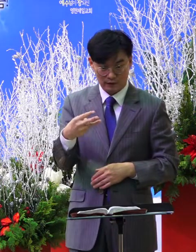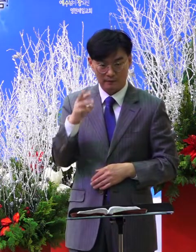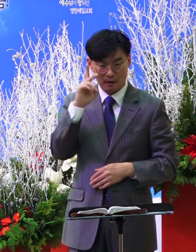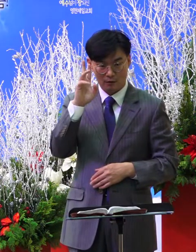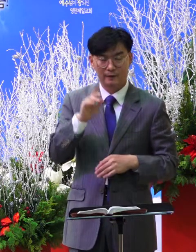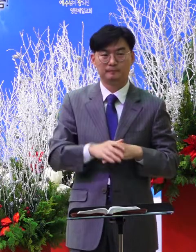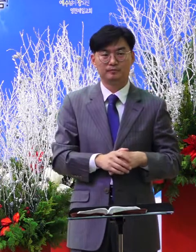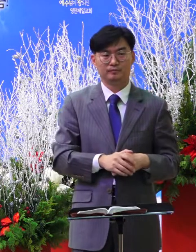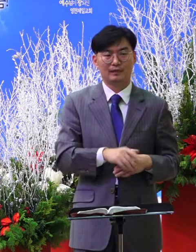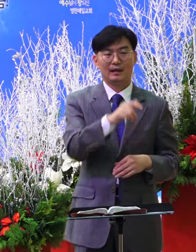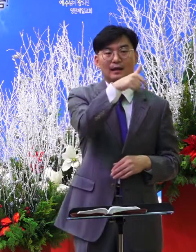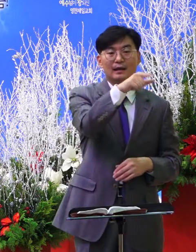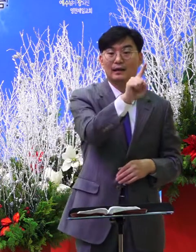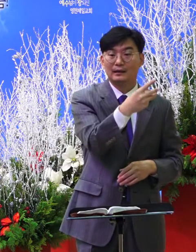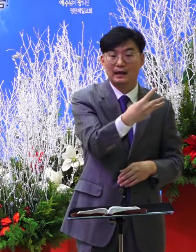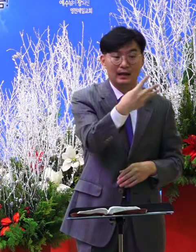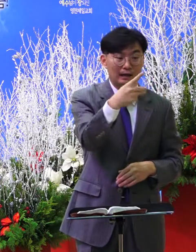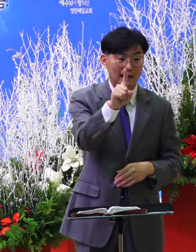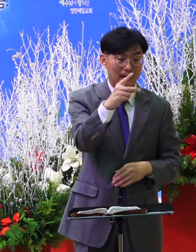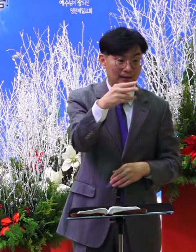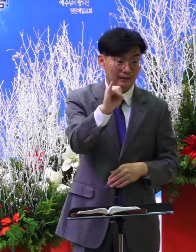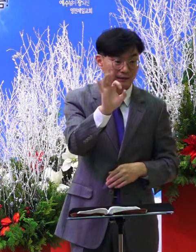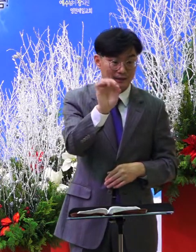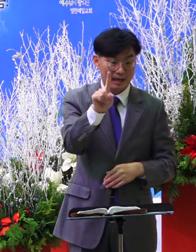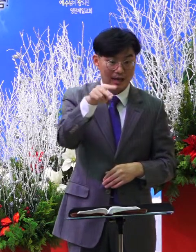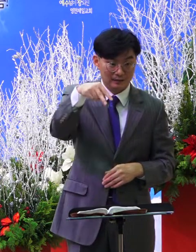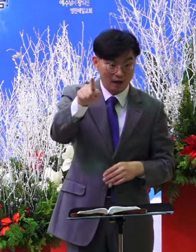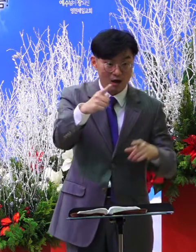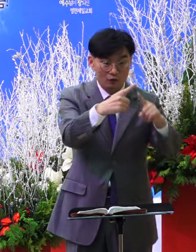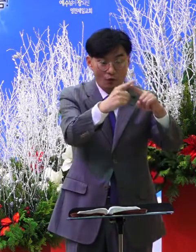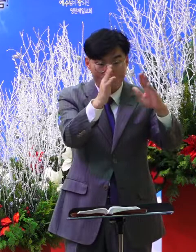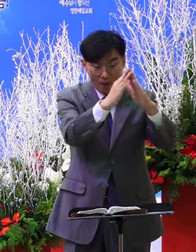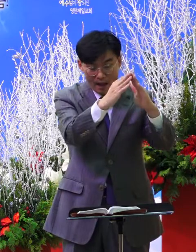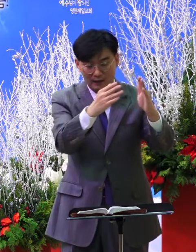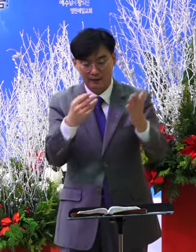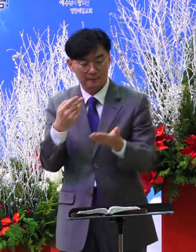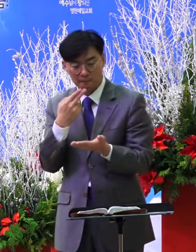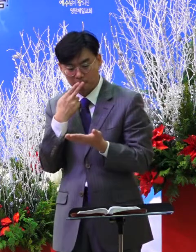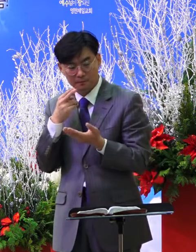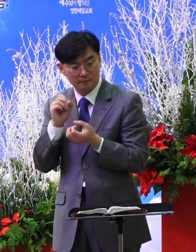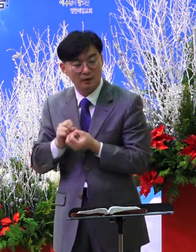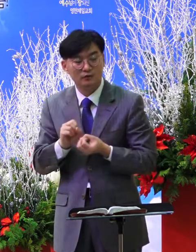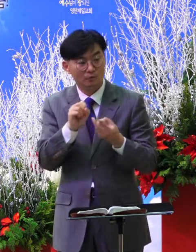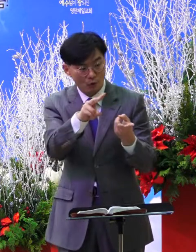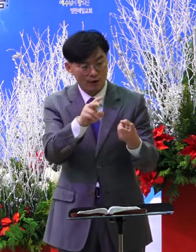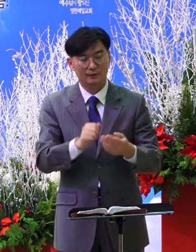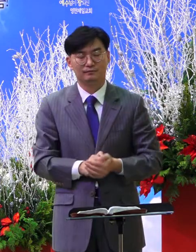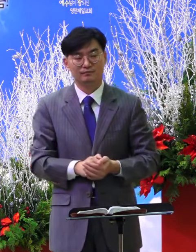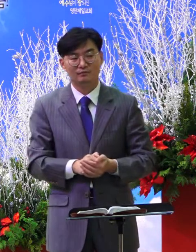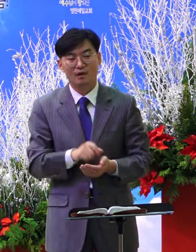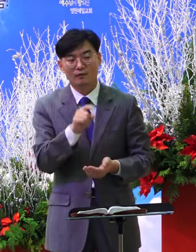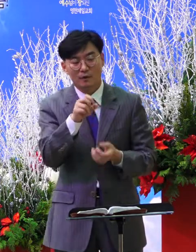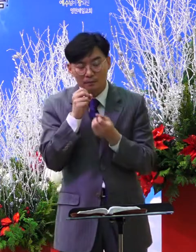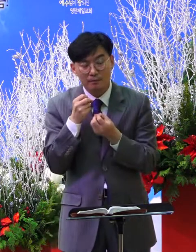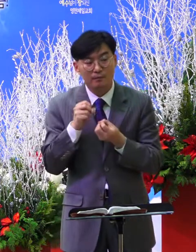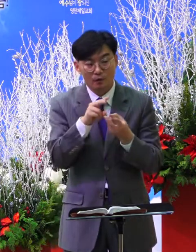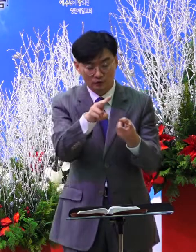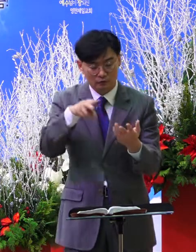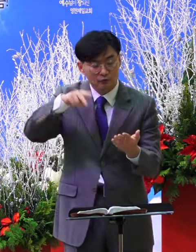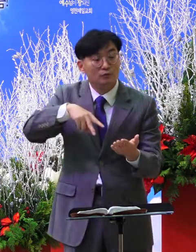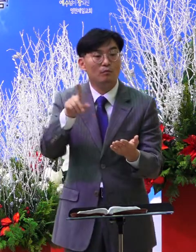이런 것이었습니다. 이제는 너희 갈라디아 교회 성도들이 하나님을 알 뿐 아니라